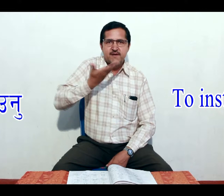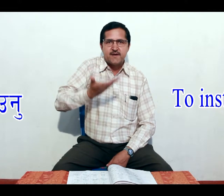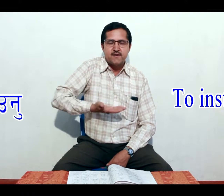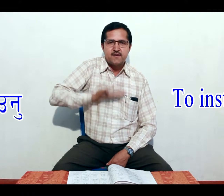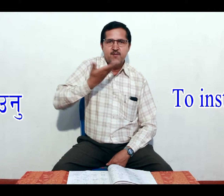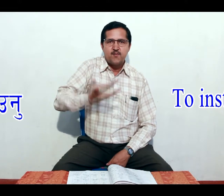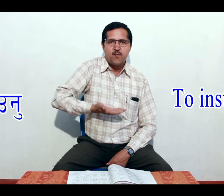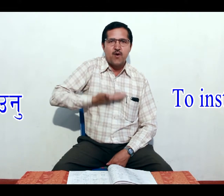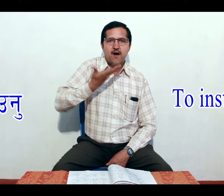यसरी पढाउनु,